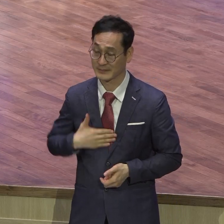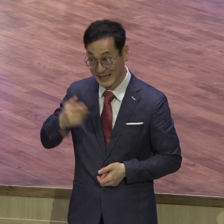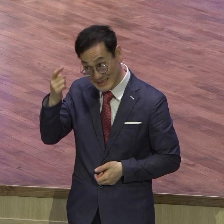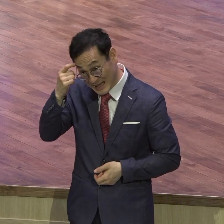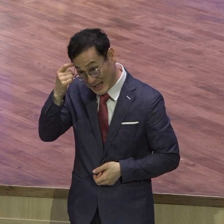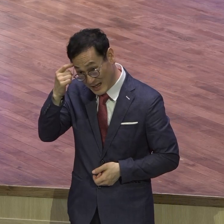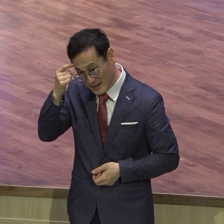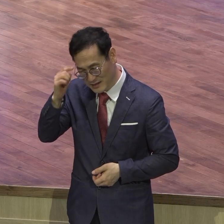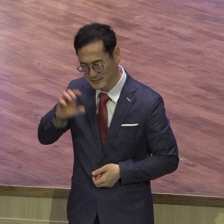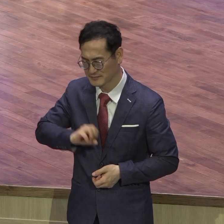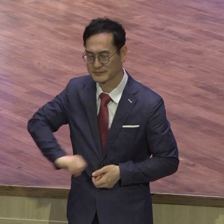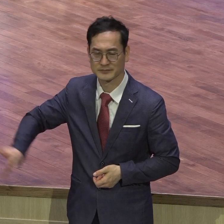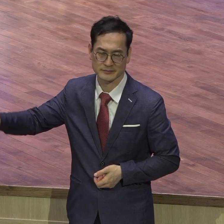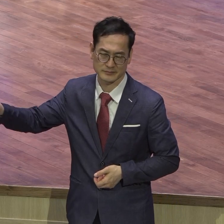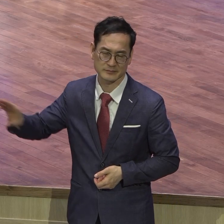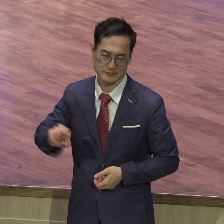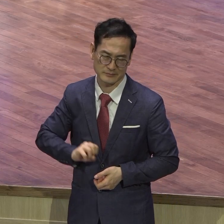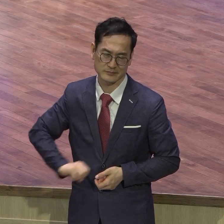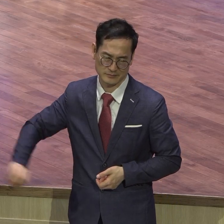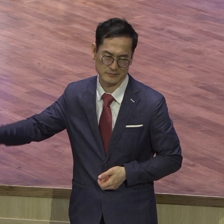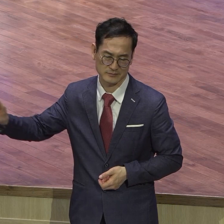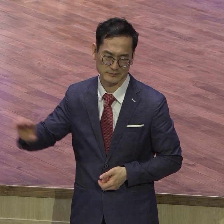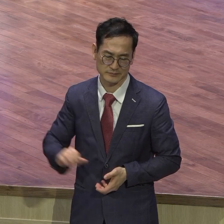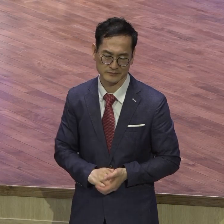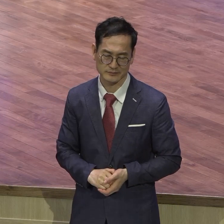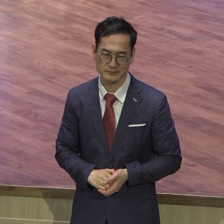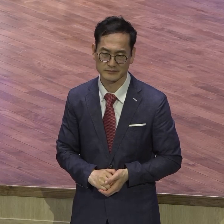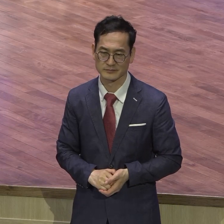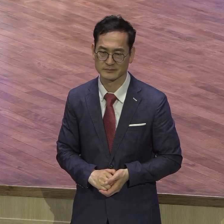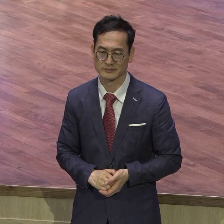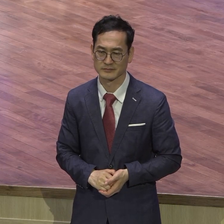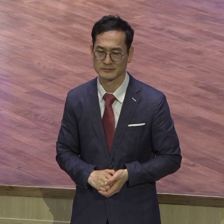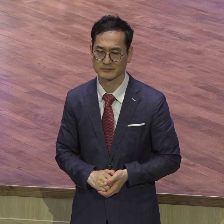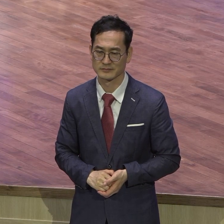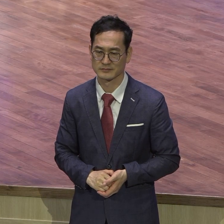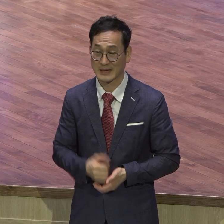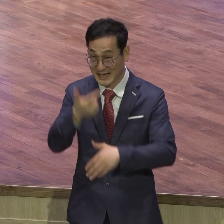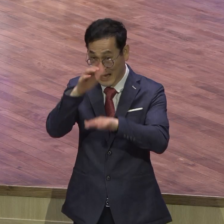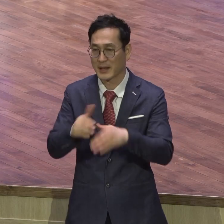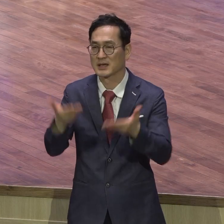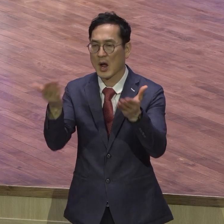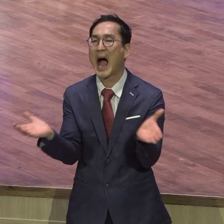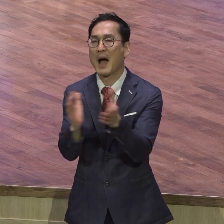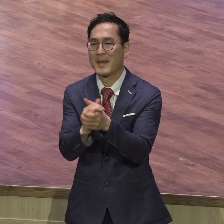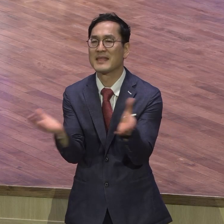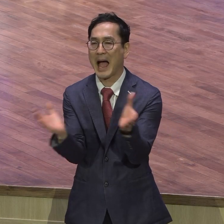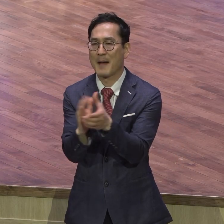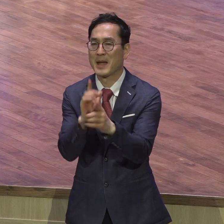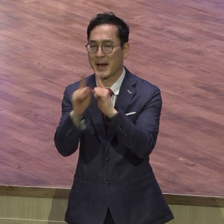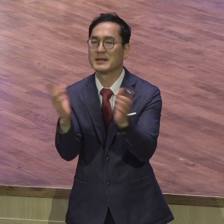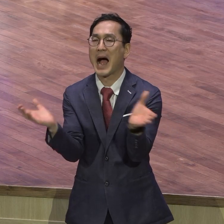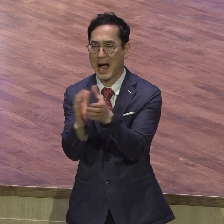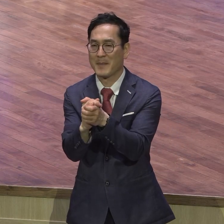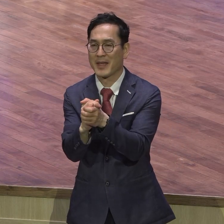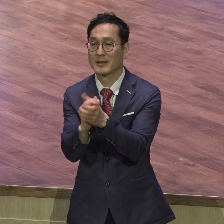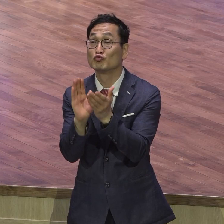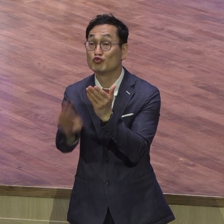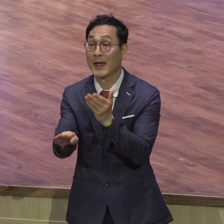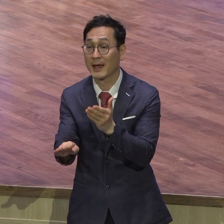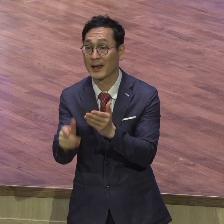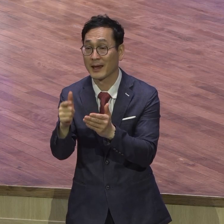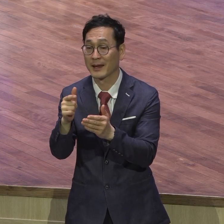돼요 대부분이 다 예배는 데리고 나가서 결정은 내 생각대로 합니다 그리고 책임은